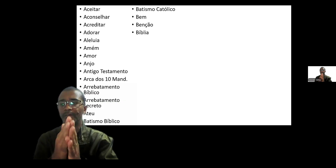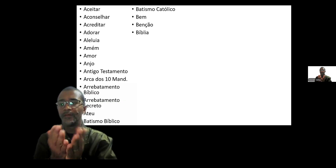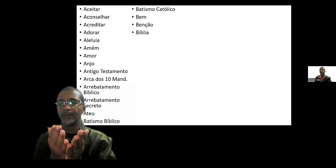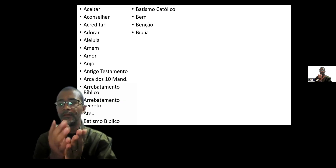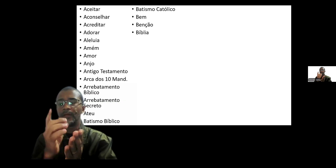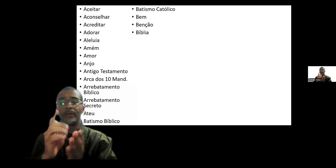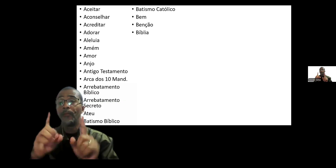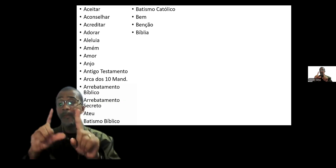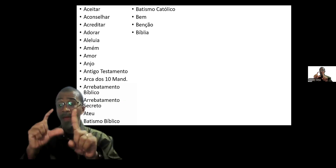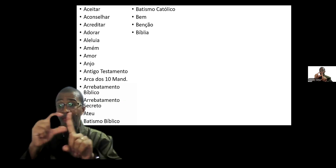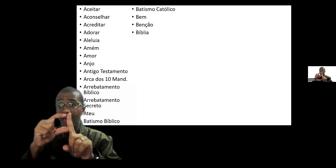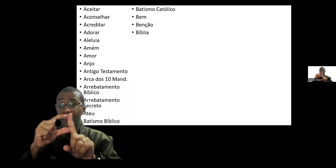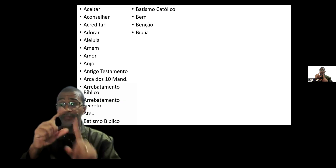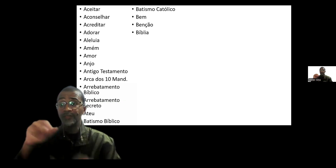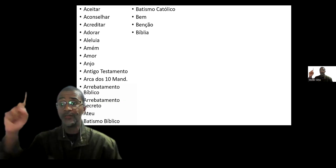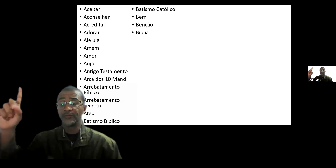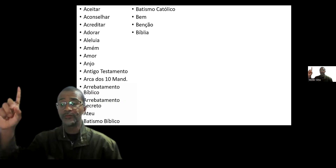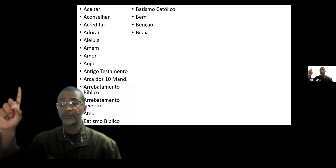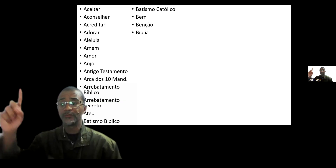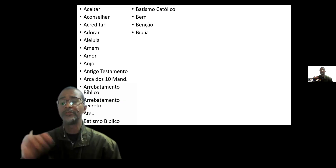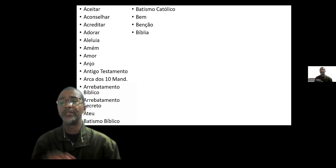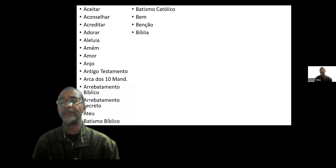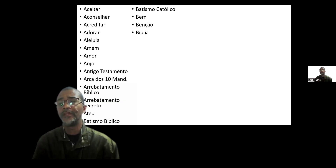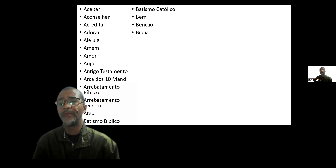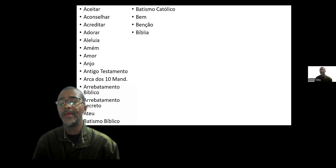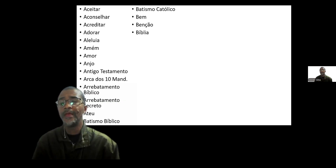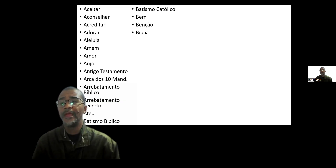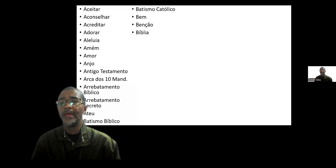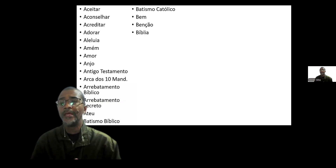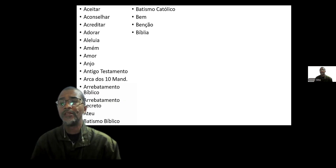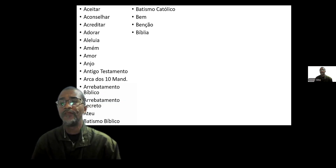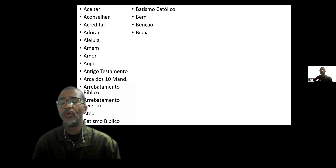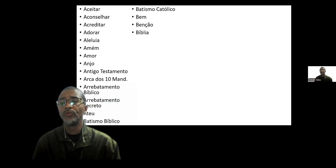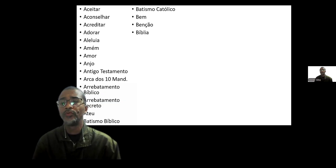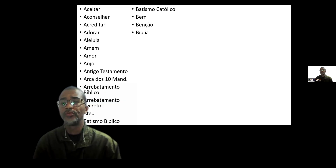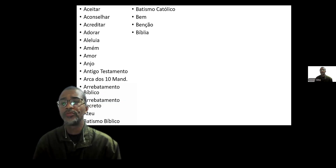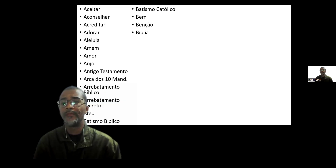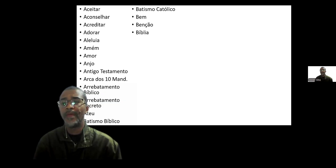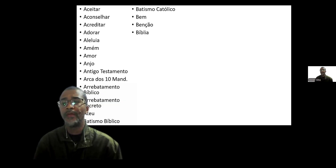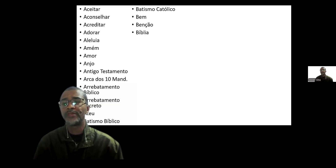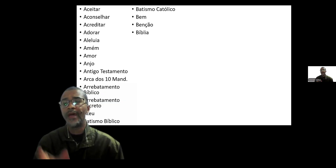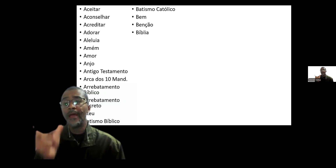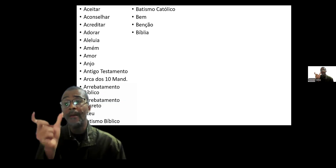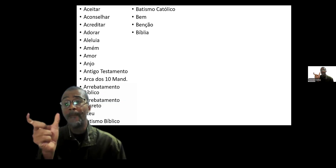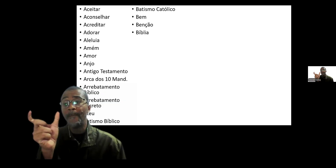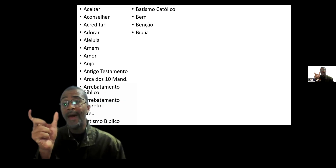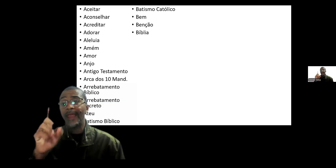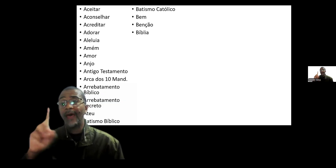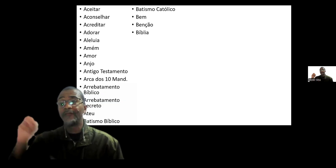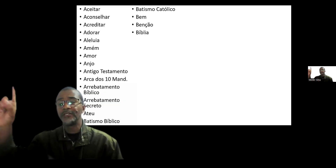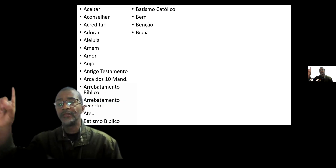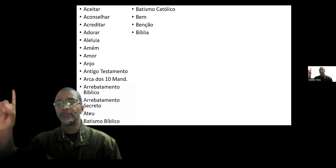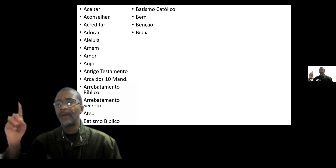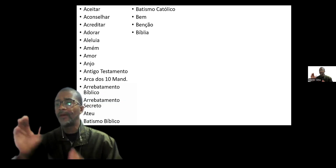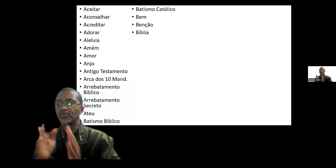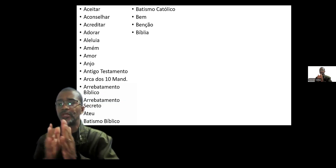palavra, não, palavra de Deus. Já vi também, e já vi outros também usar